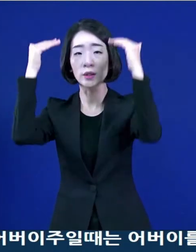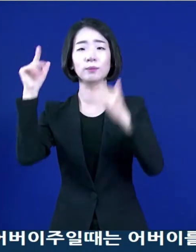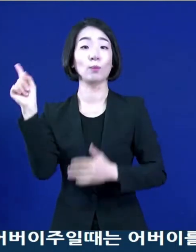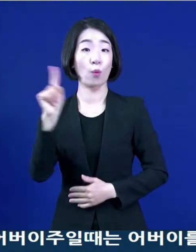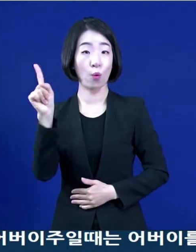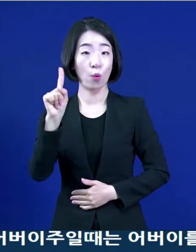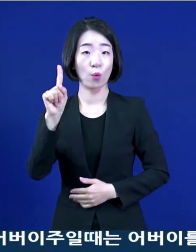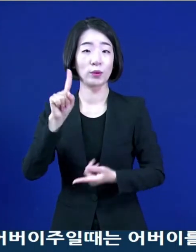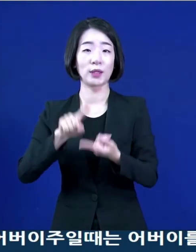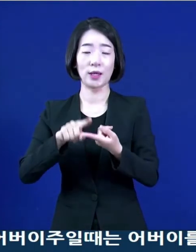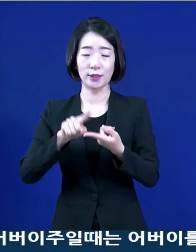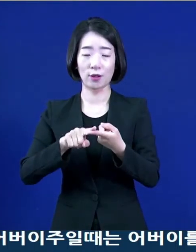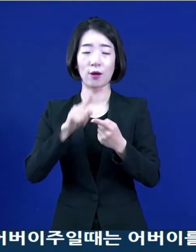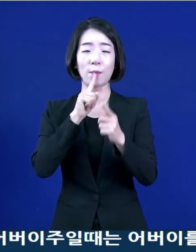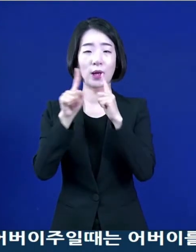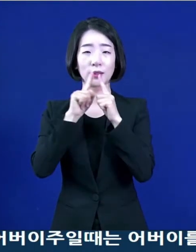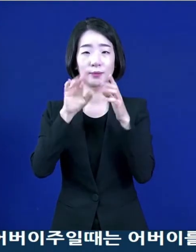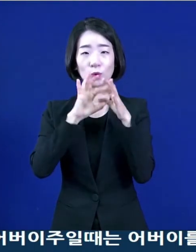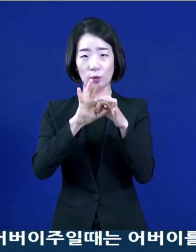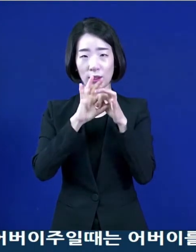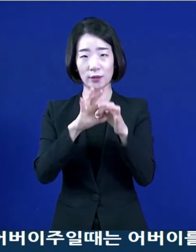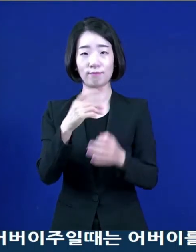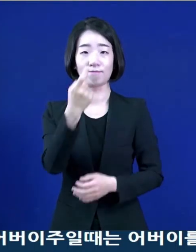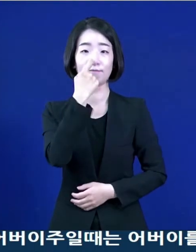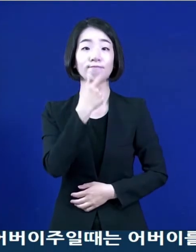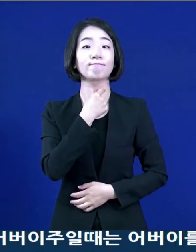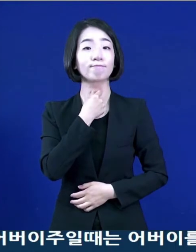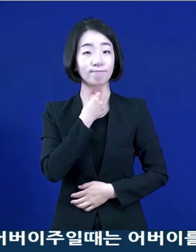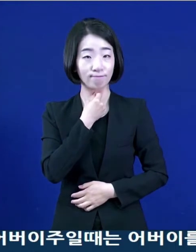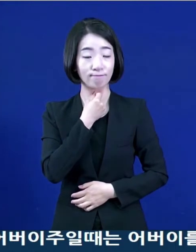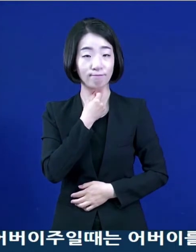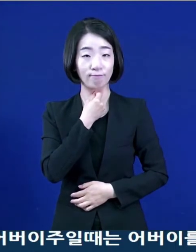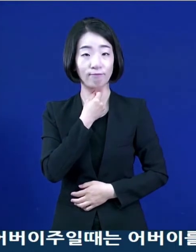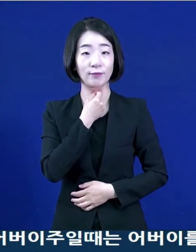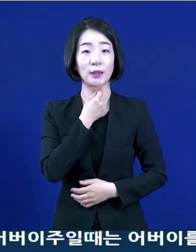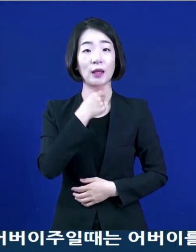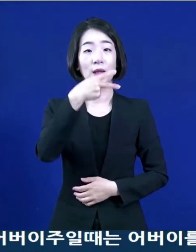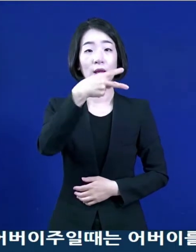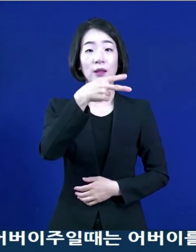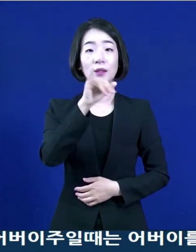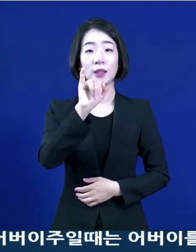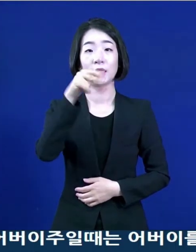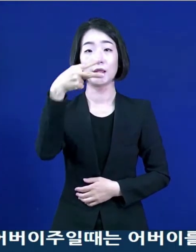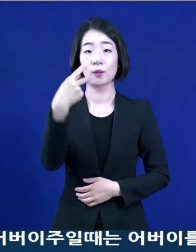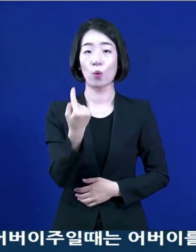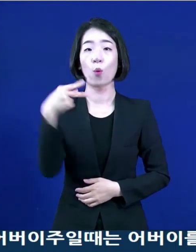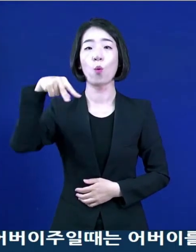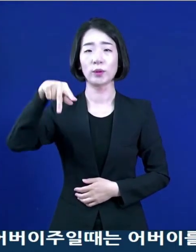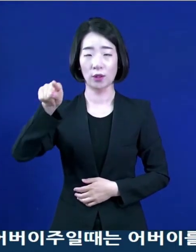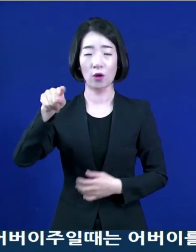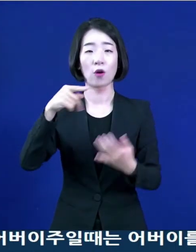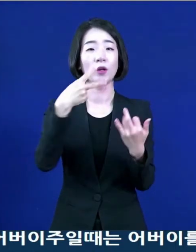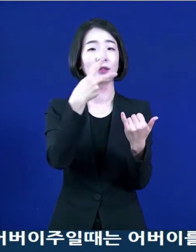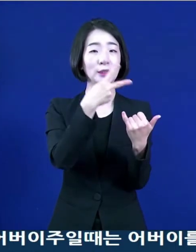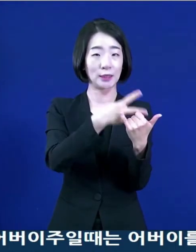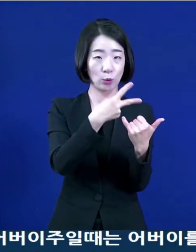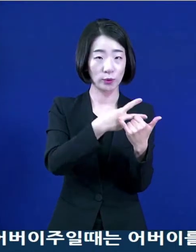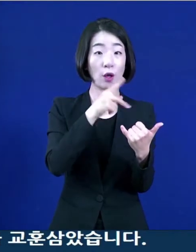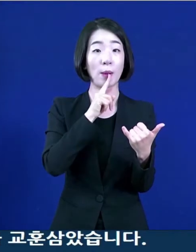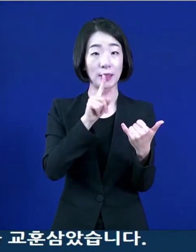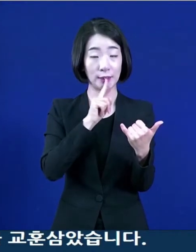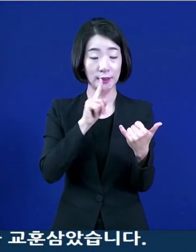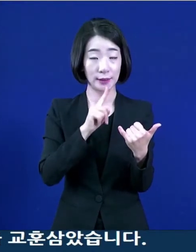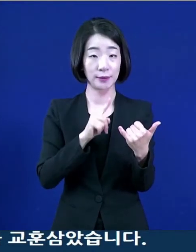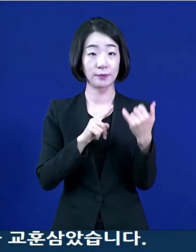이것을 말씀을 통해서 배웠으면 좋겠습니다. 디도서 말씀을 오늘 보려고 합니다. 2019년 7월부터 9월